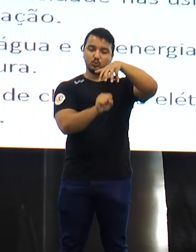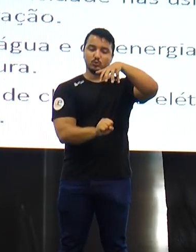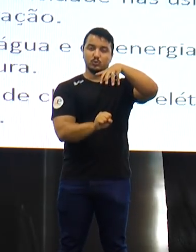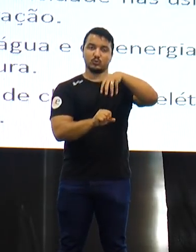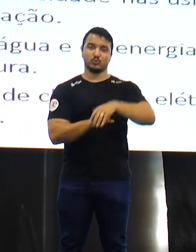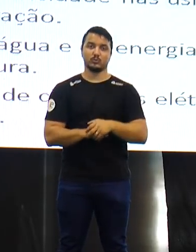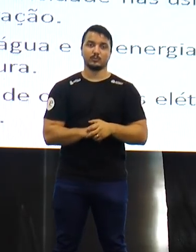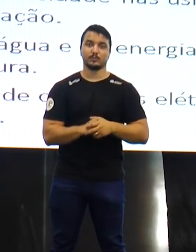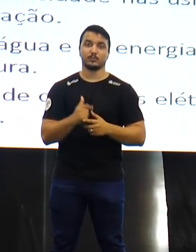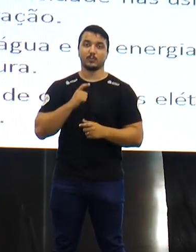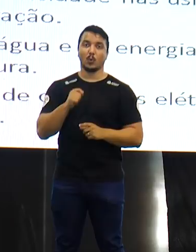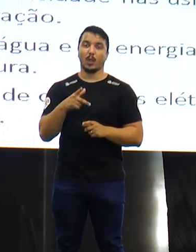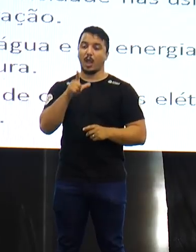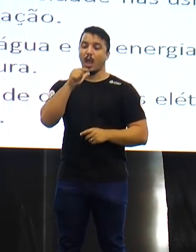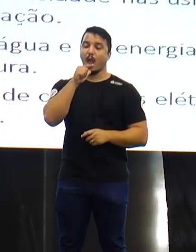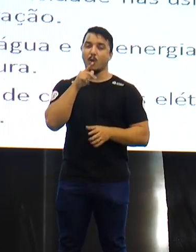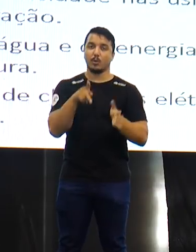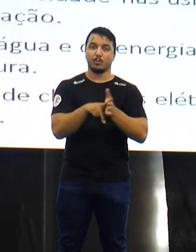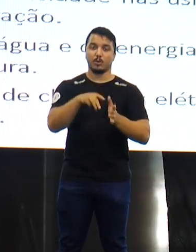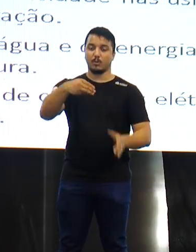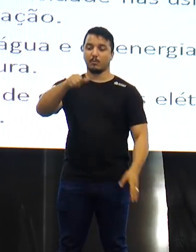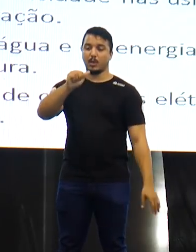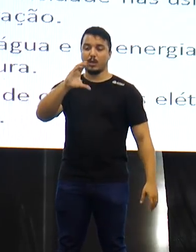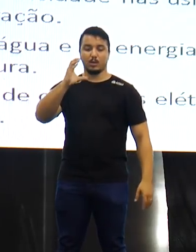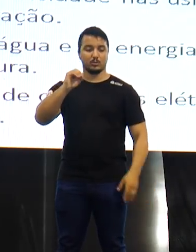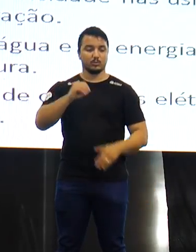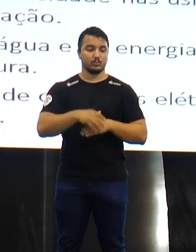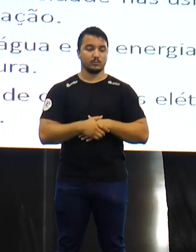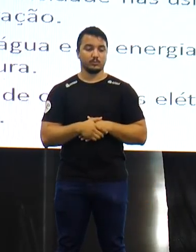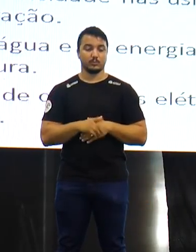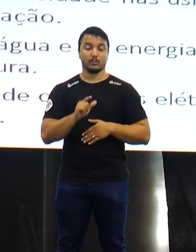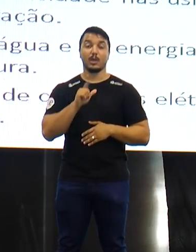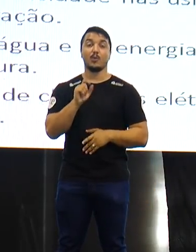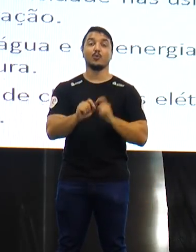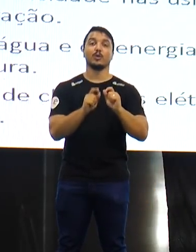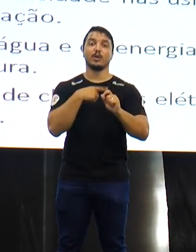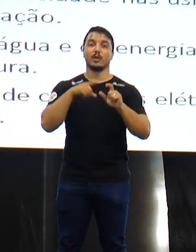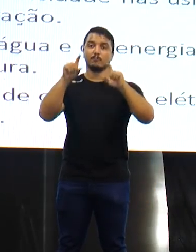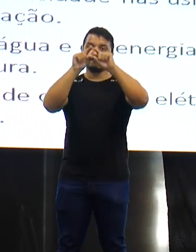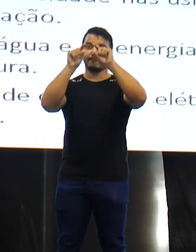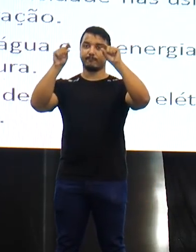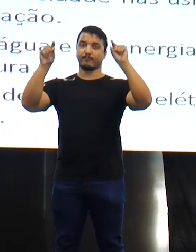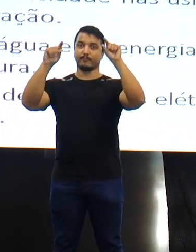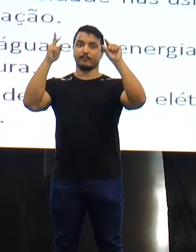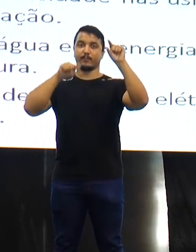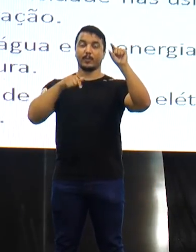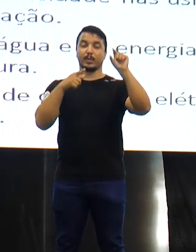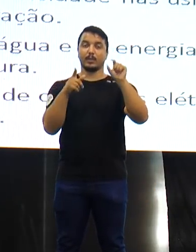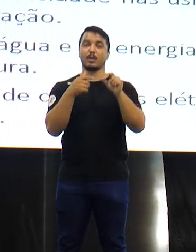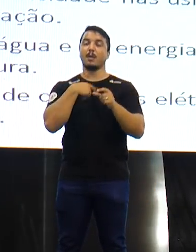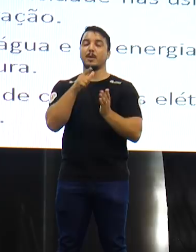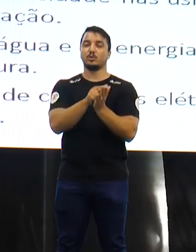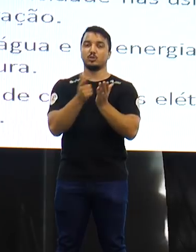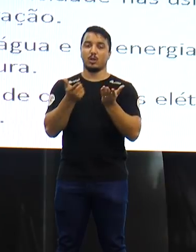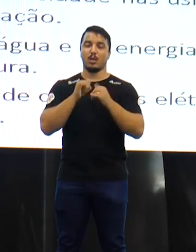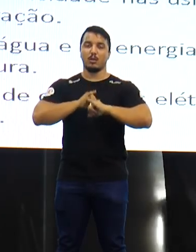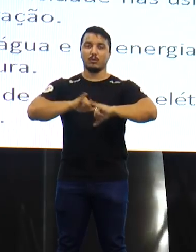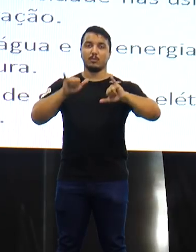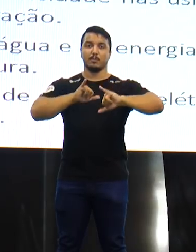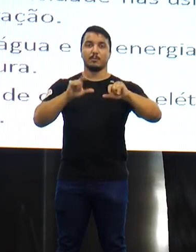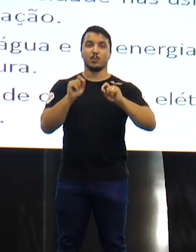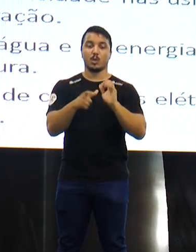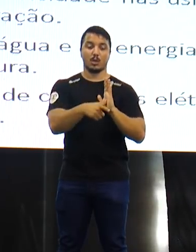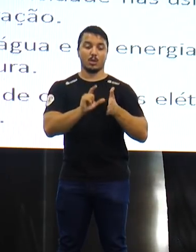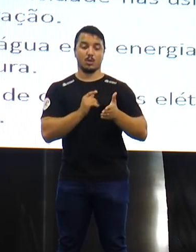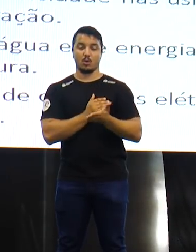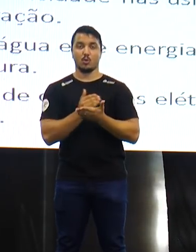verão, são águas de março, como diria o grande poeta. Esse foi o título de uma reportagem em um jornal de circulação nacional, pouco antes